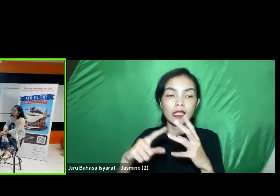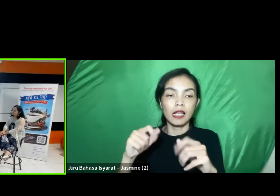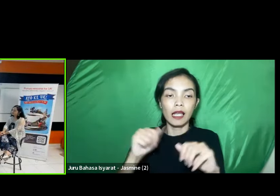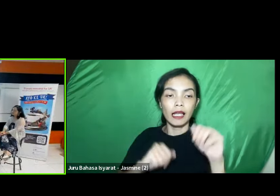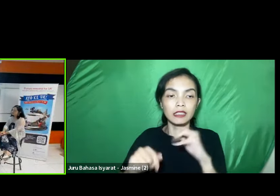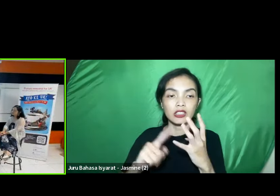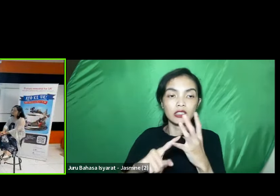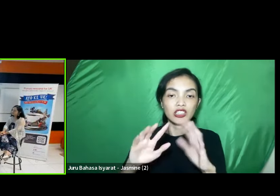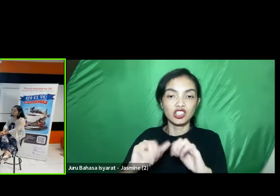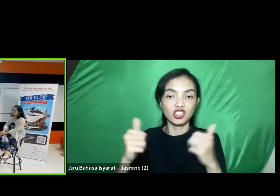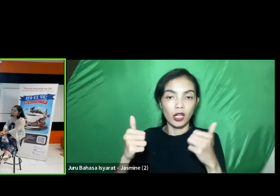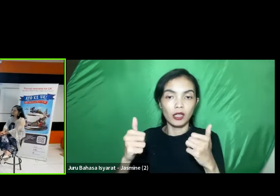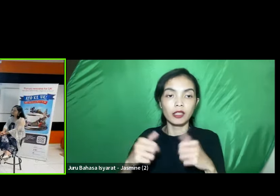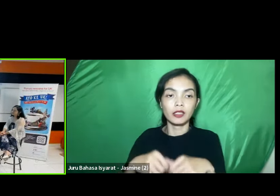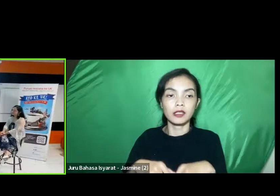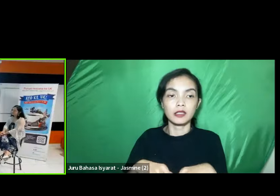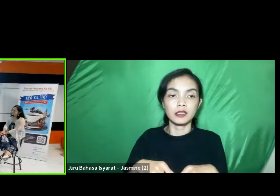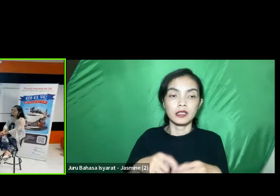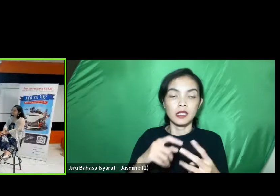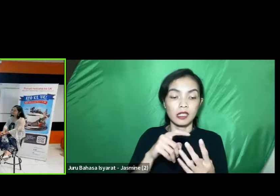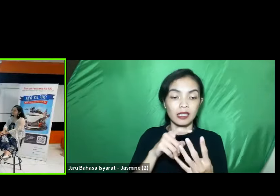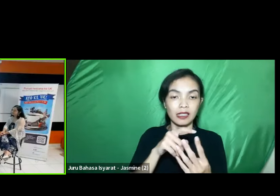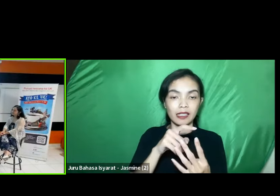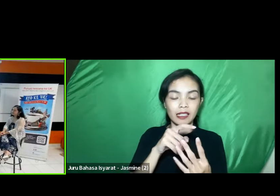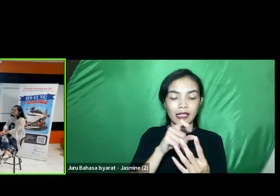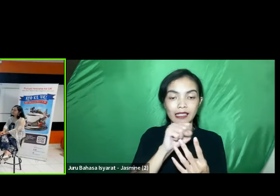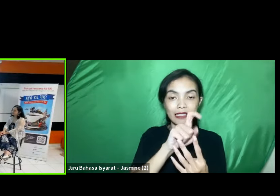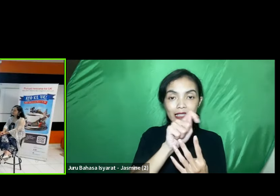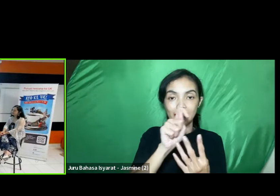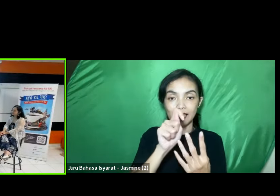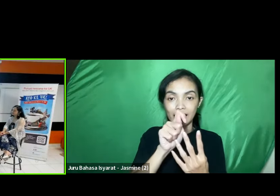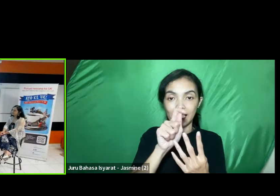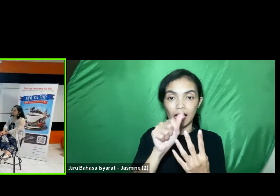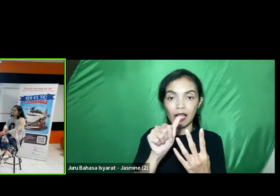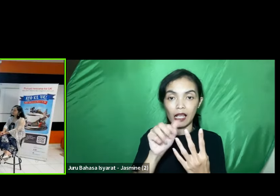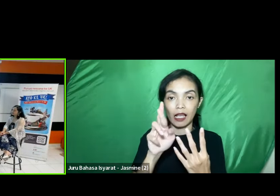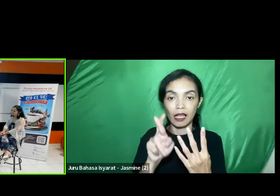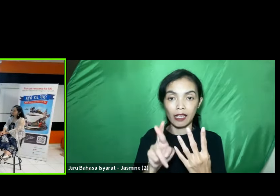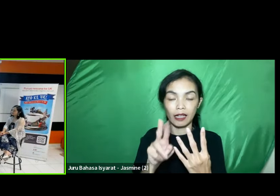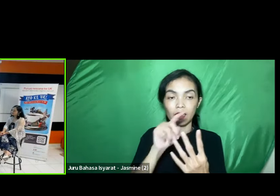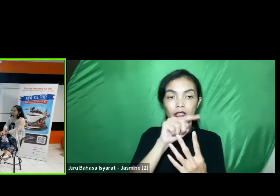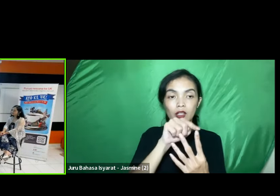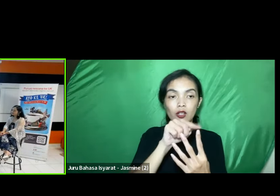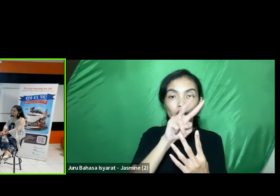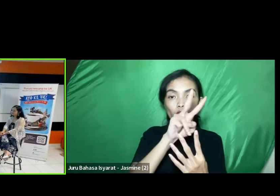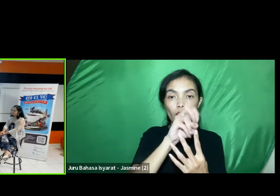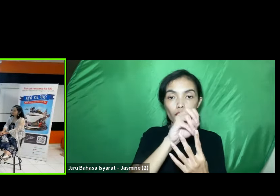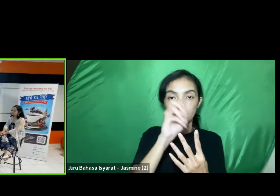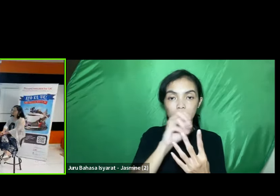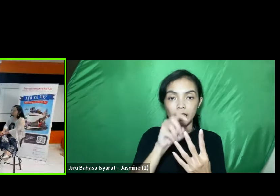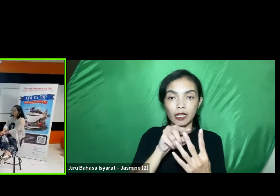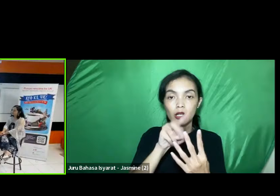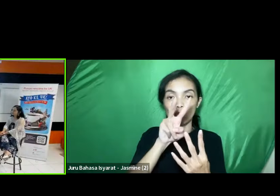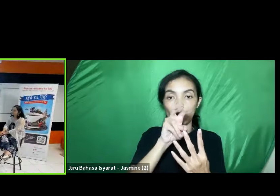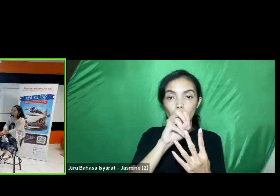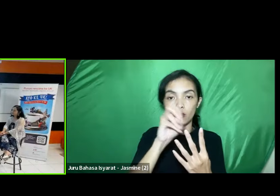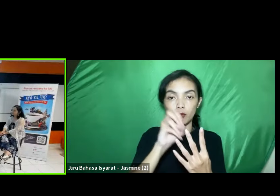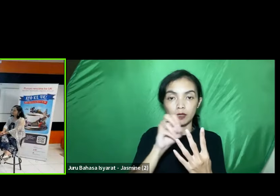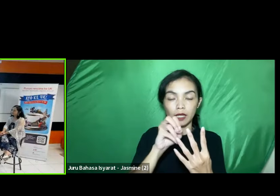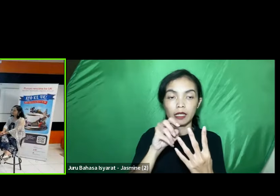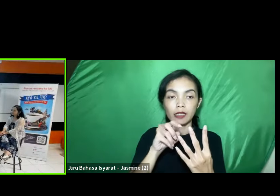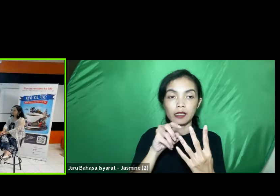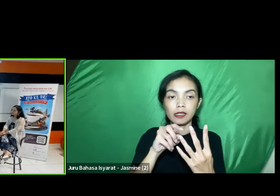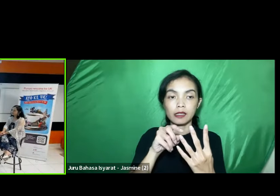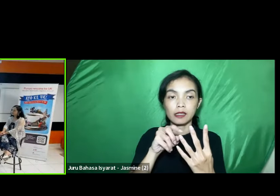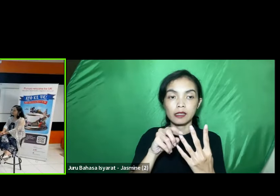aja t-nya juga T atau tasknya itu kayak e juga sedikit aja 20% gitu tapi paling banyak adalah